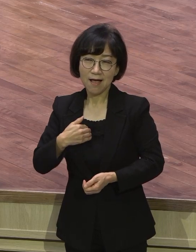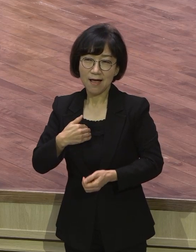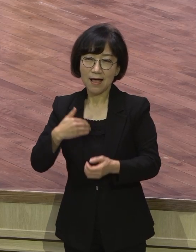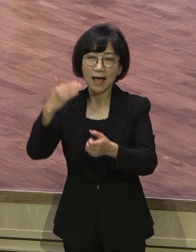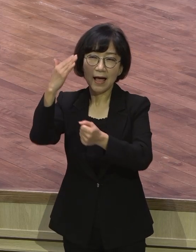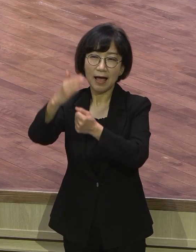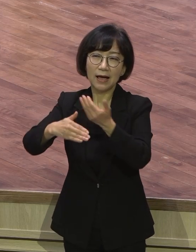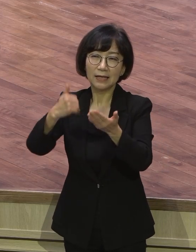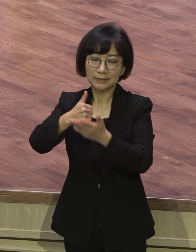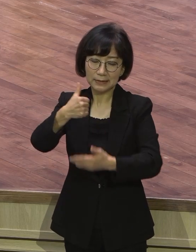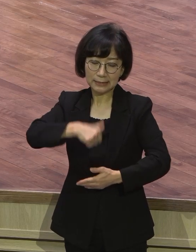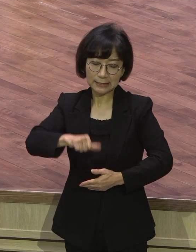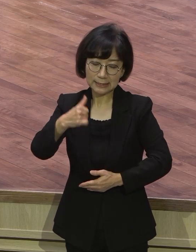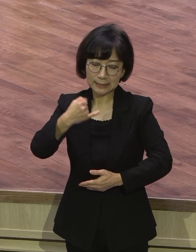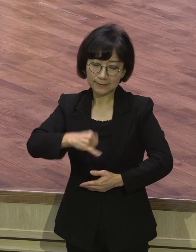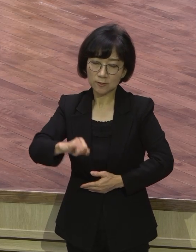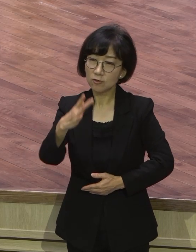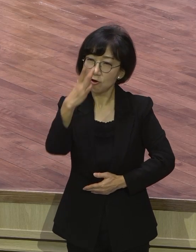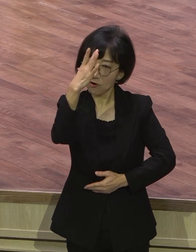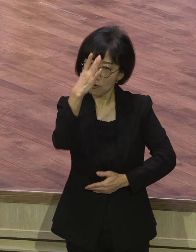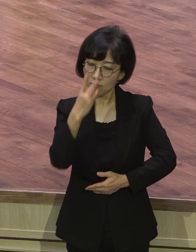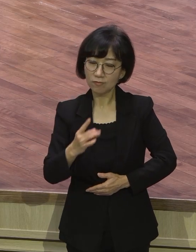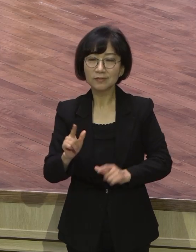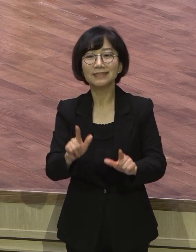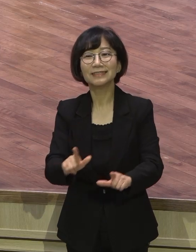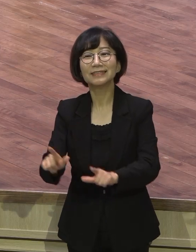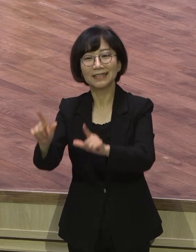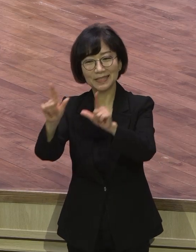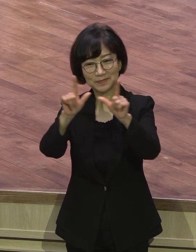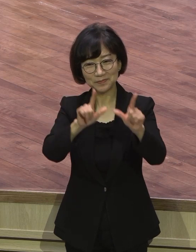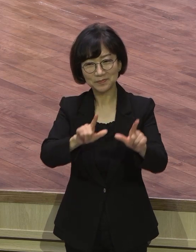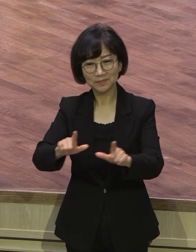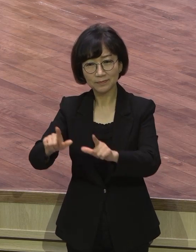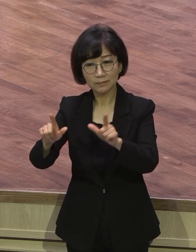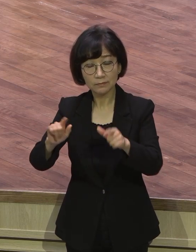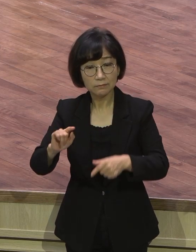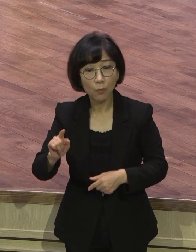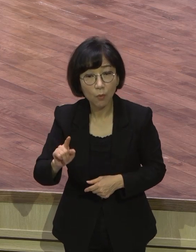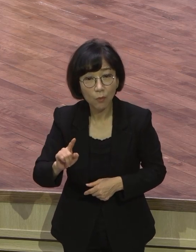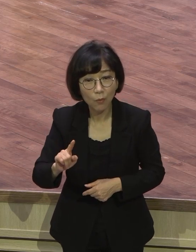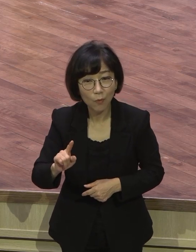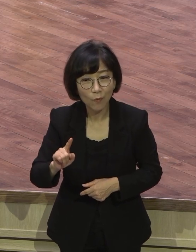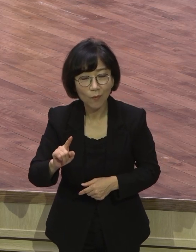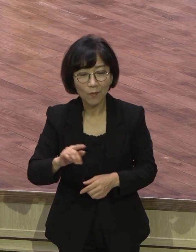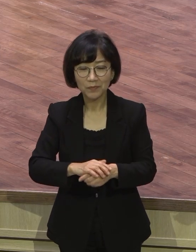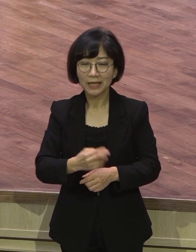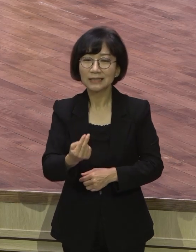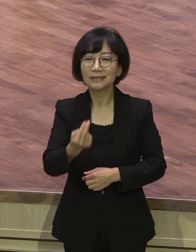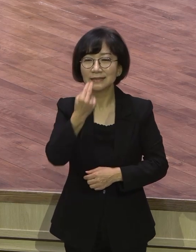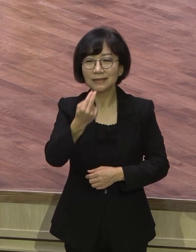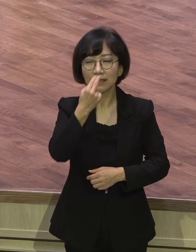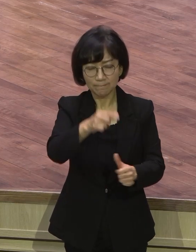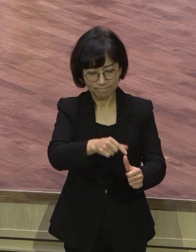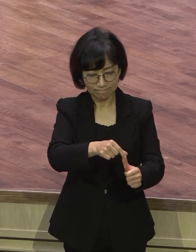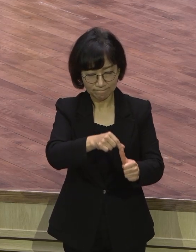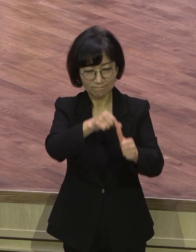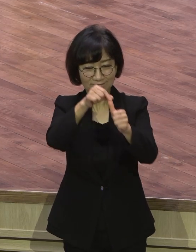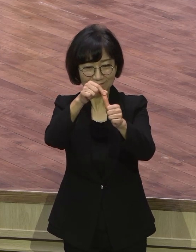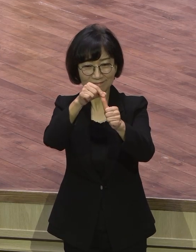삶. 하나님의 자녀다운 삶이 뭡니까? 바로 생명 살리는 삶이에요.